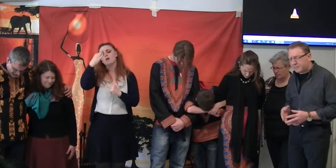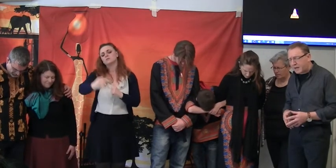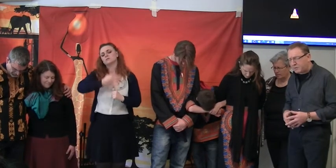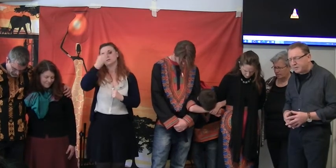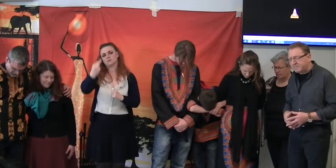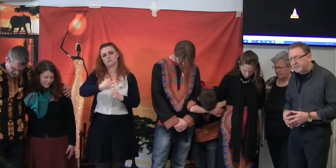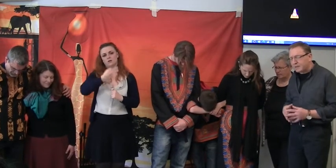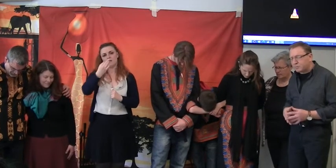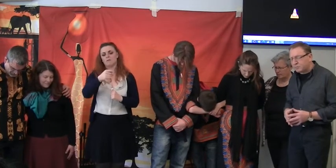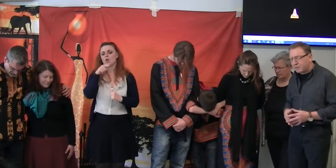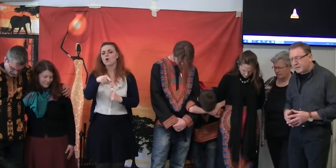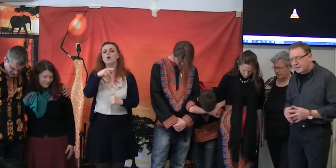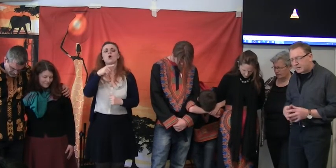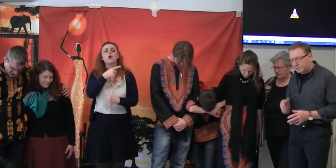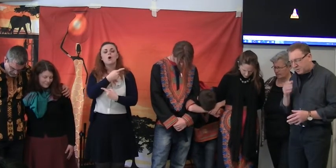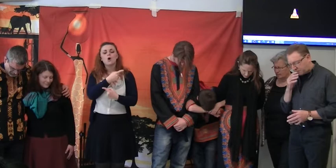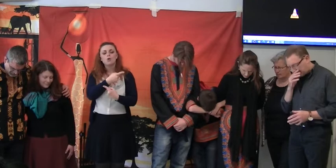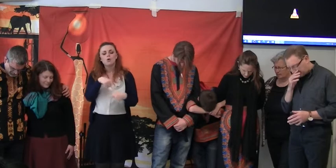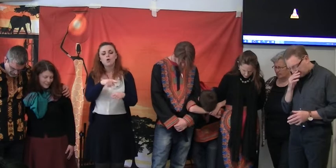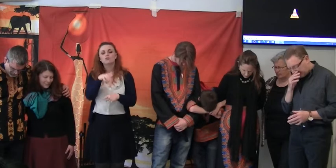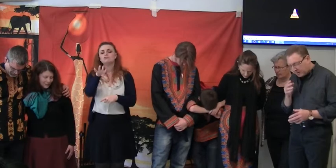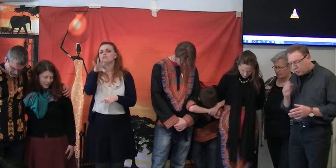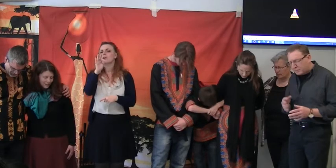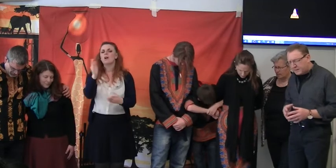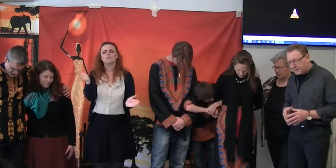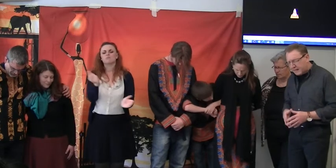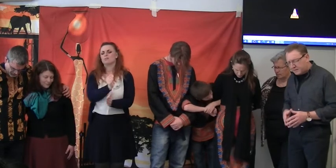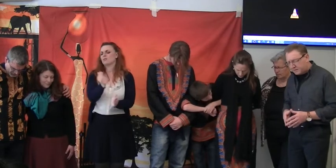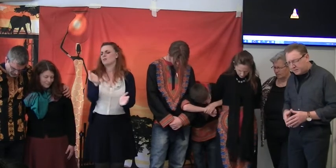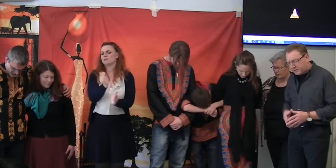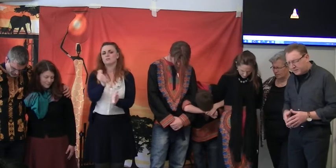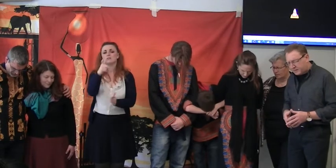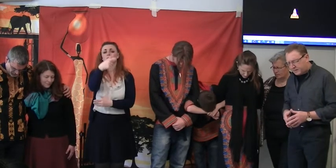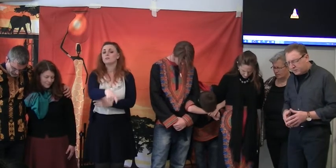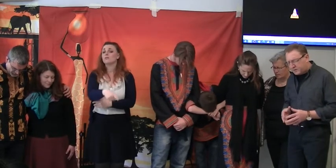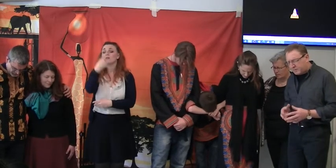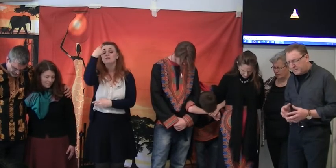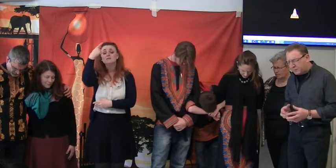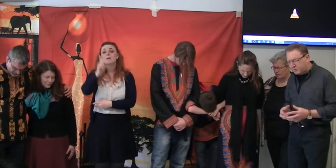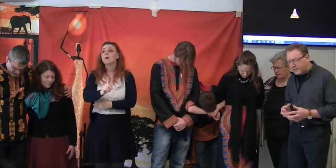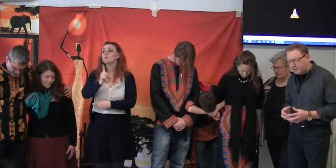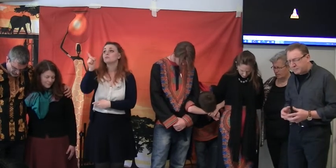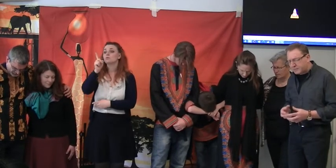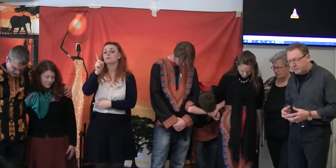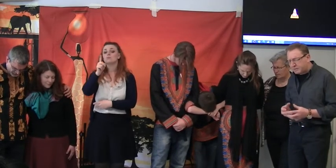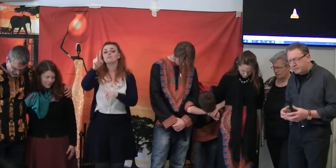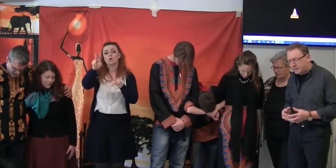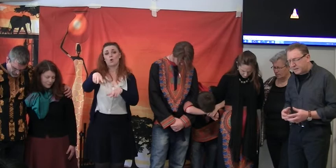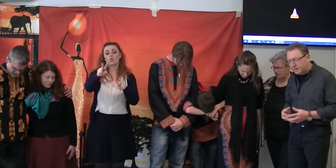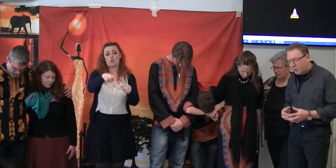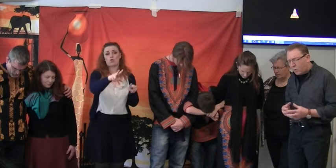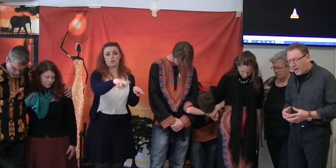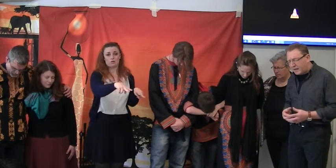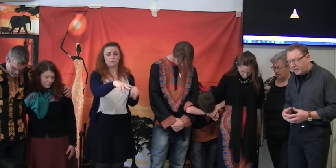perché sappiamo che tu sei al controllo. Tu li benedirai, Signore. Noi stiamo soltanto aspettando di